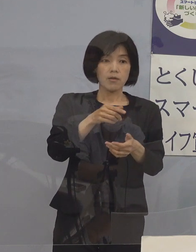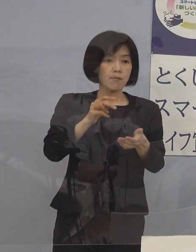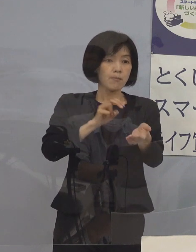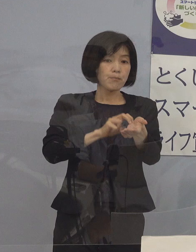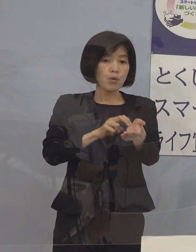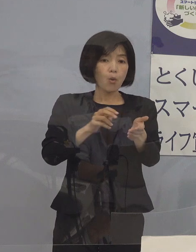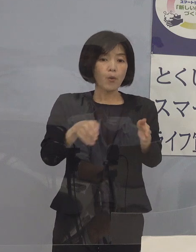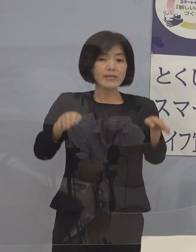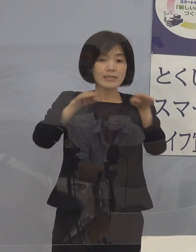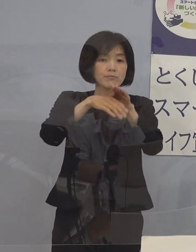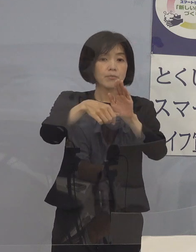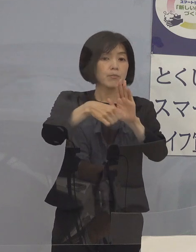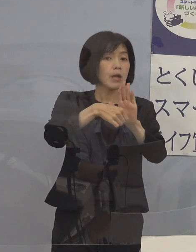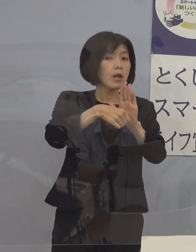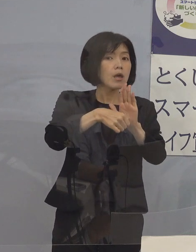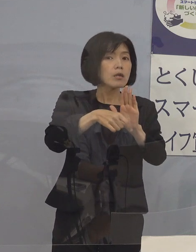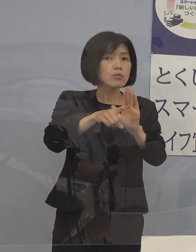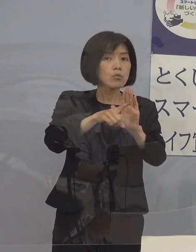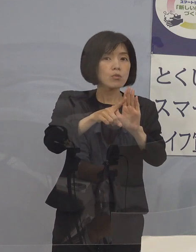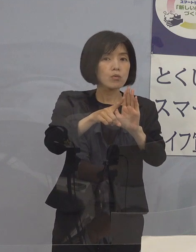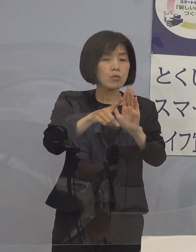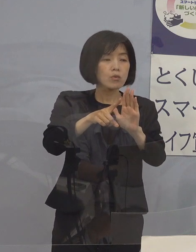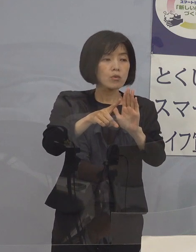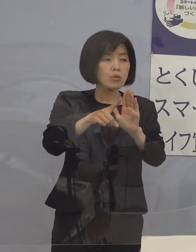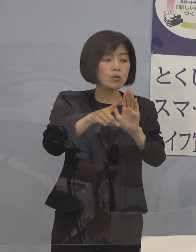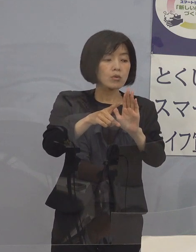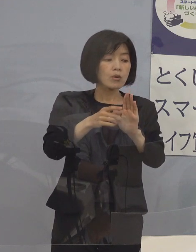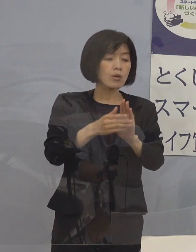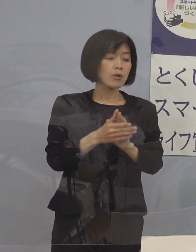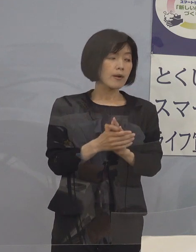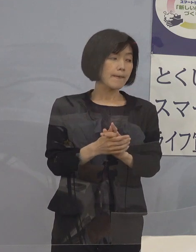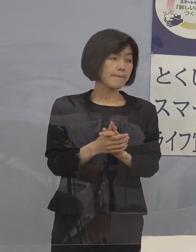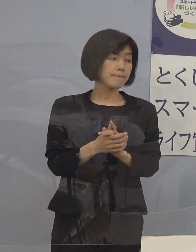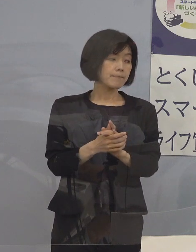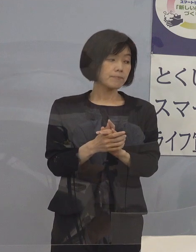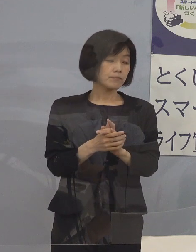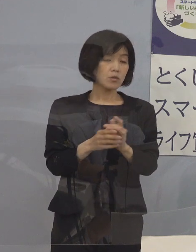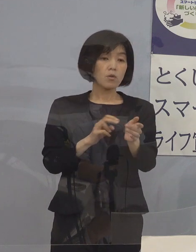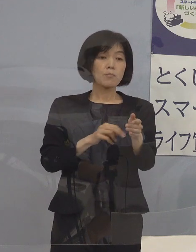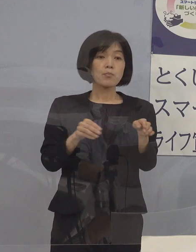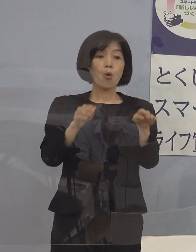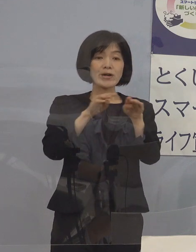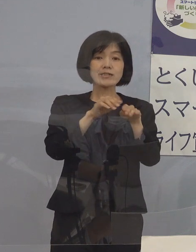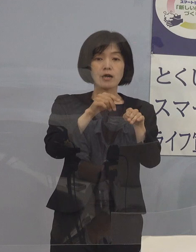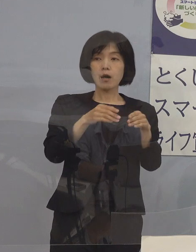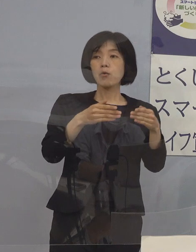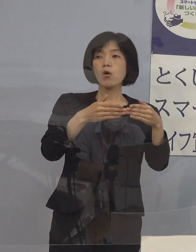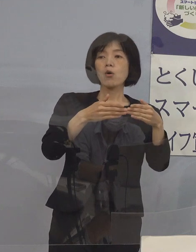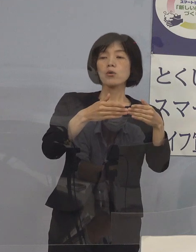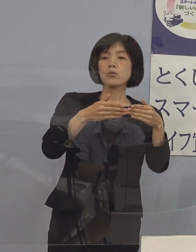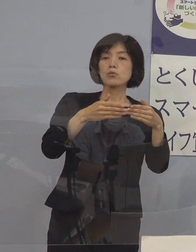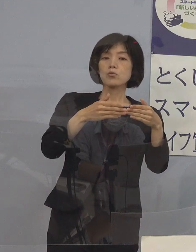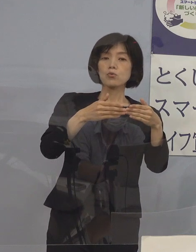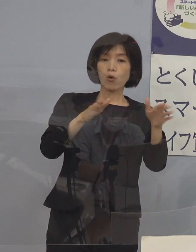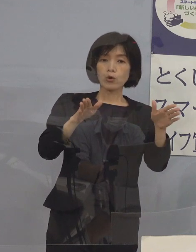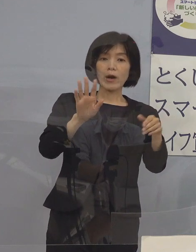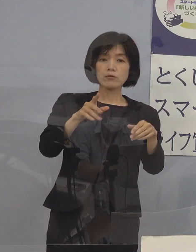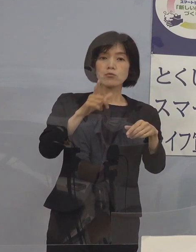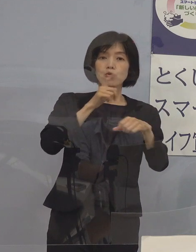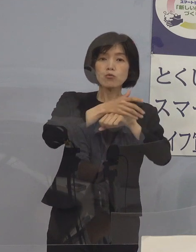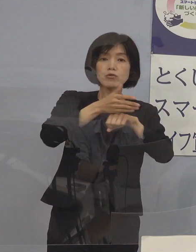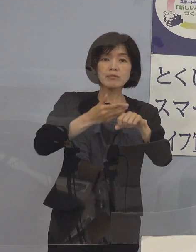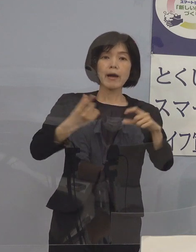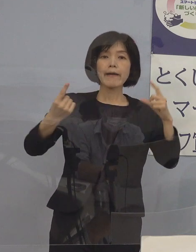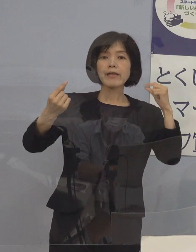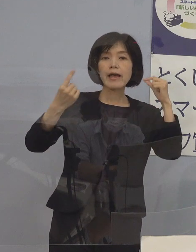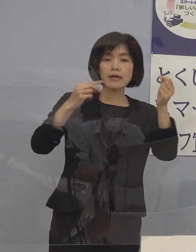病院名というのは、 それで病院名については、その病院からも公表が出されますので、徳島大学病